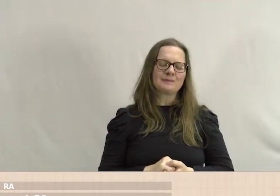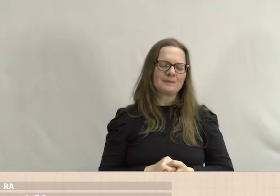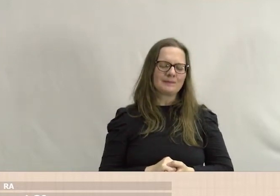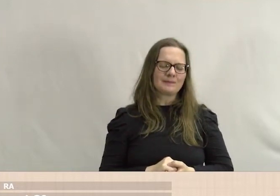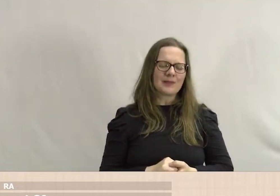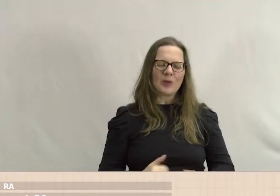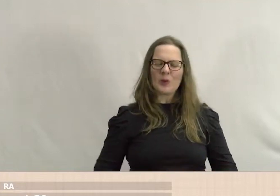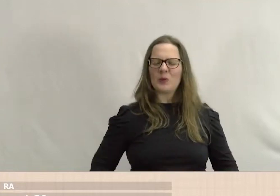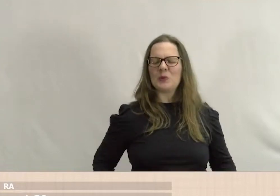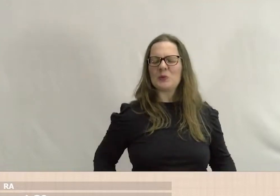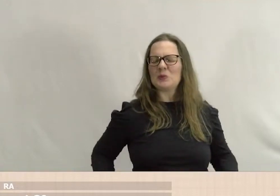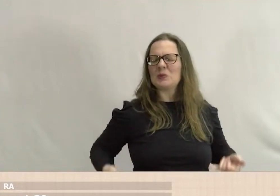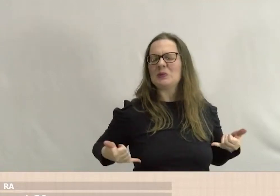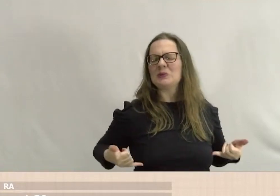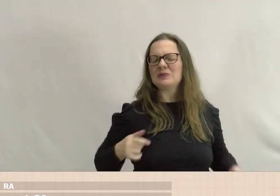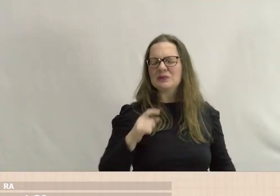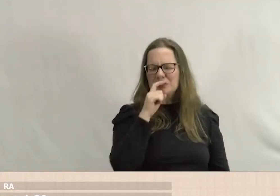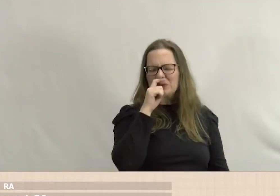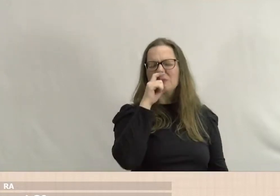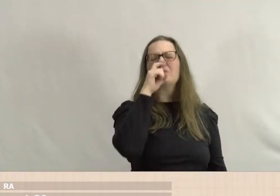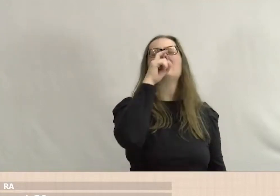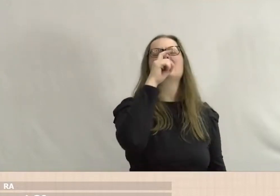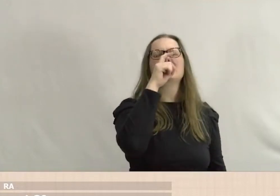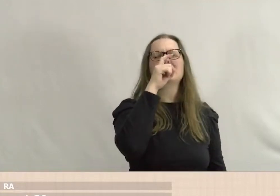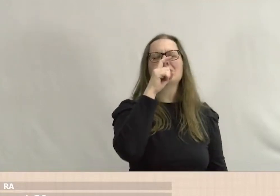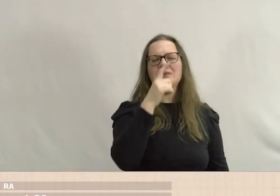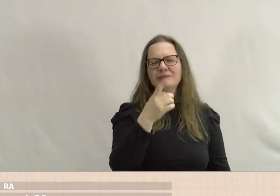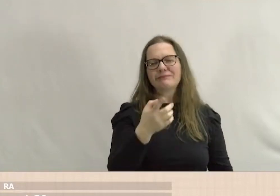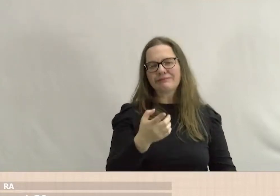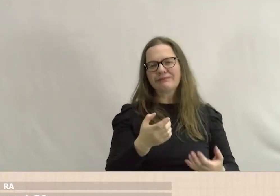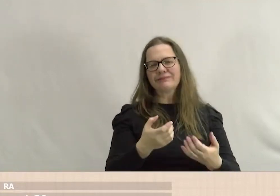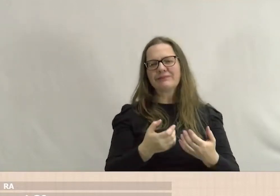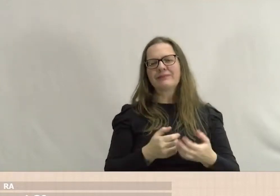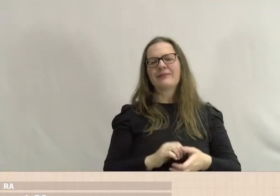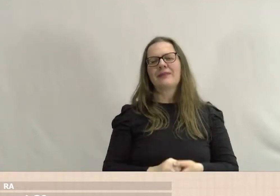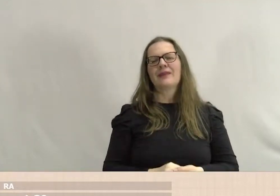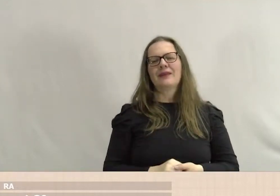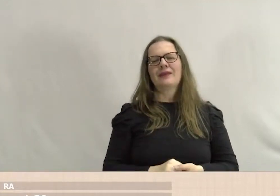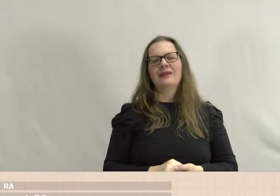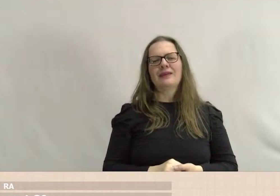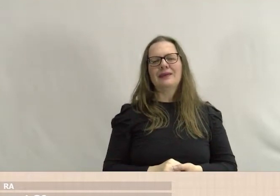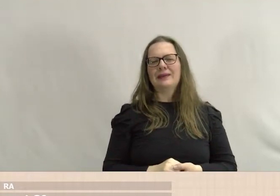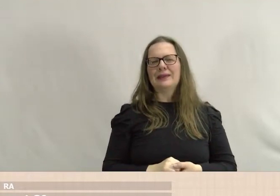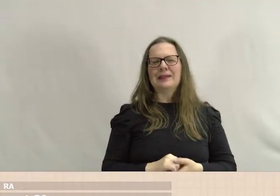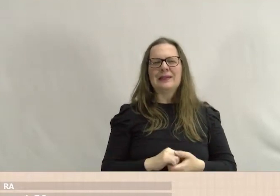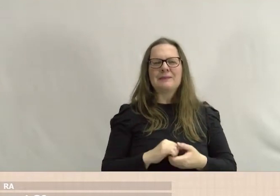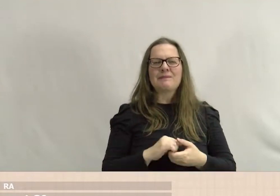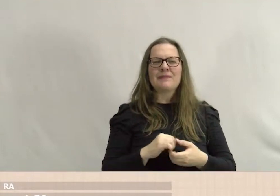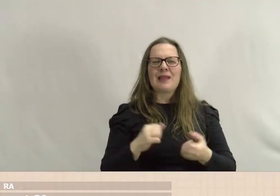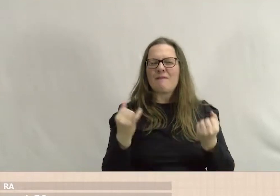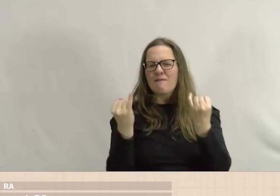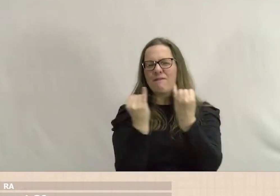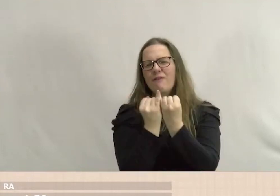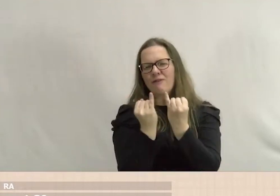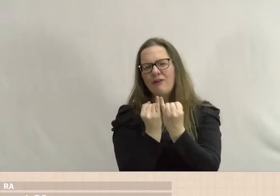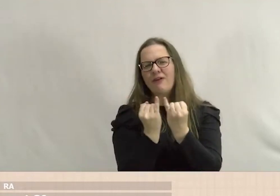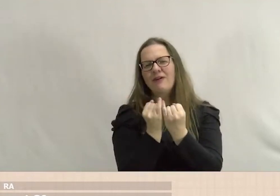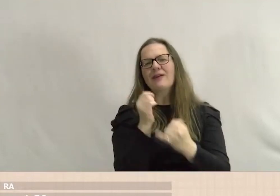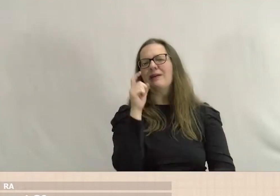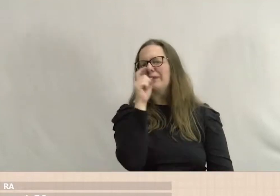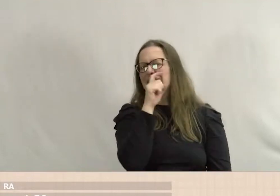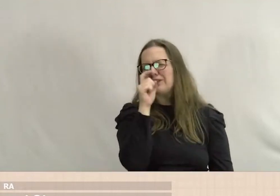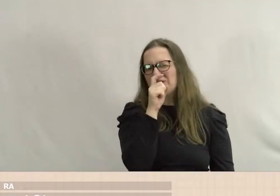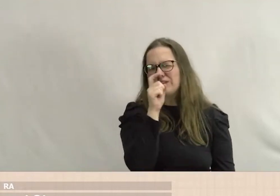Insolentes, soberbos, presunçosos, inventores de males, desobedientes aos